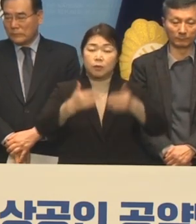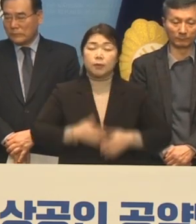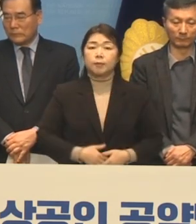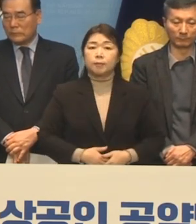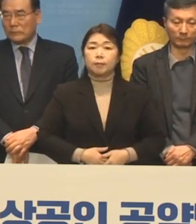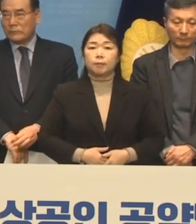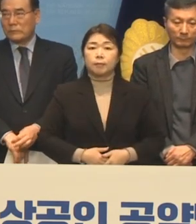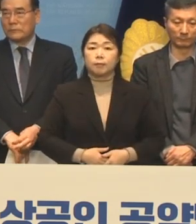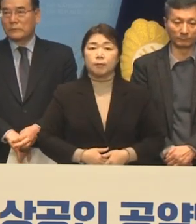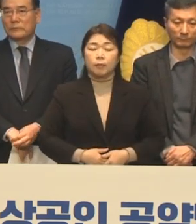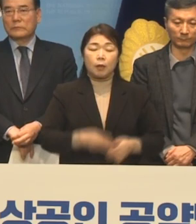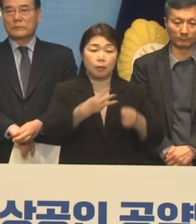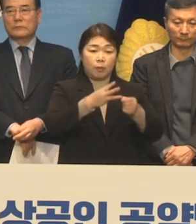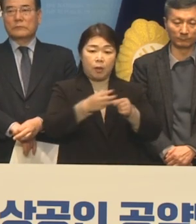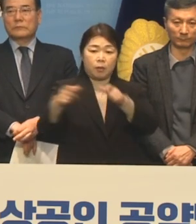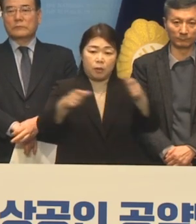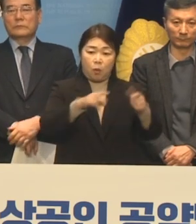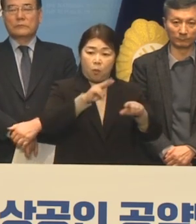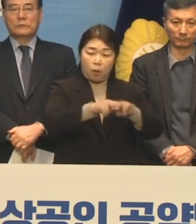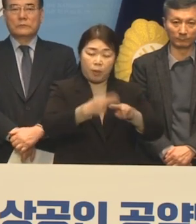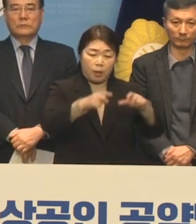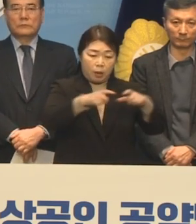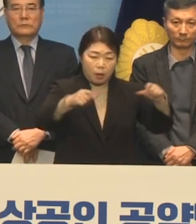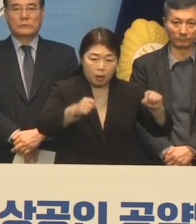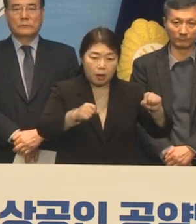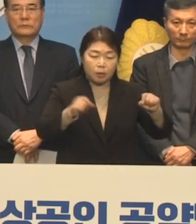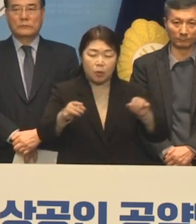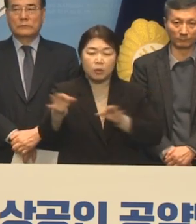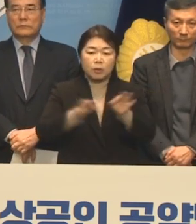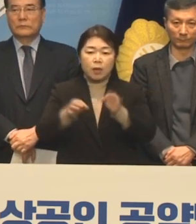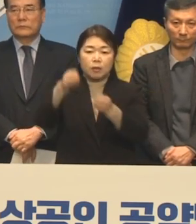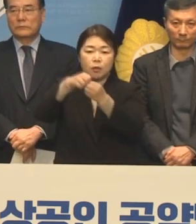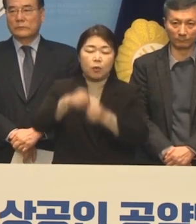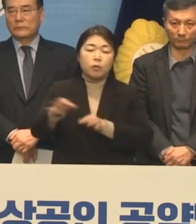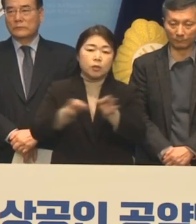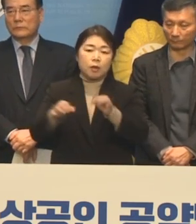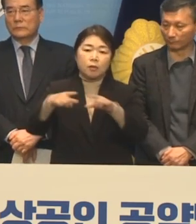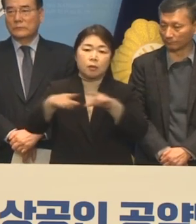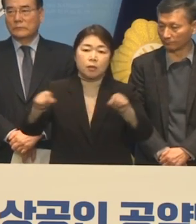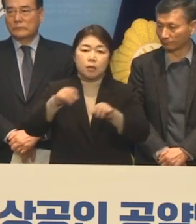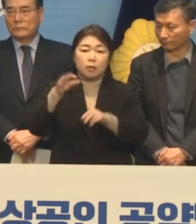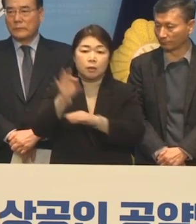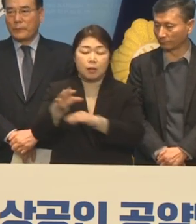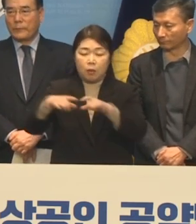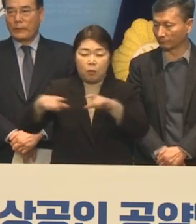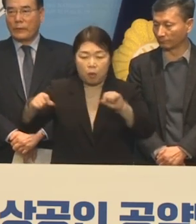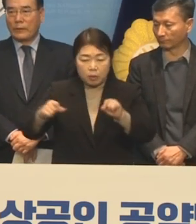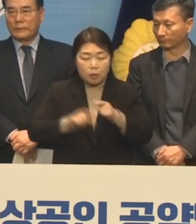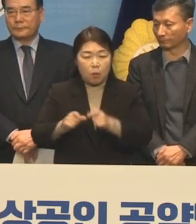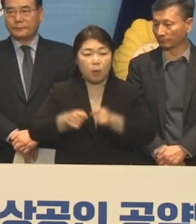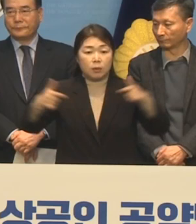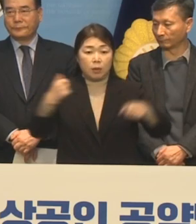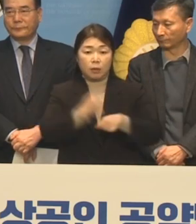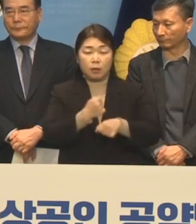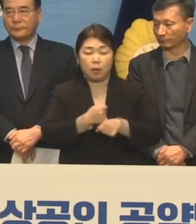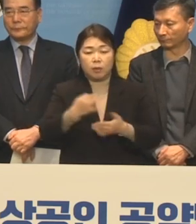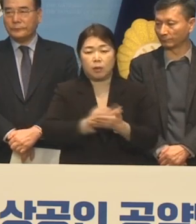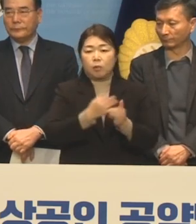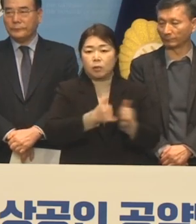셋째, 지역화폐와 온누리 상품권 발행 규모를 대폭 확대하여 소상공인 자영업자의 매출을